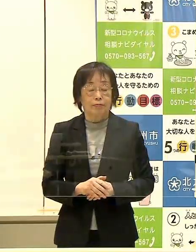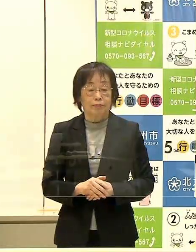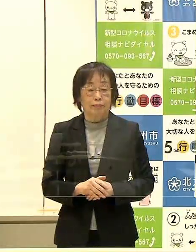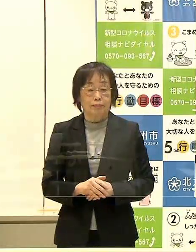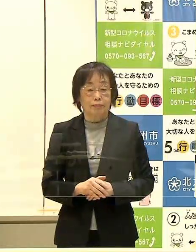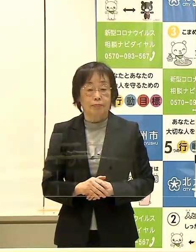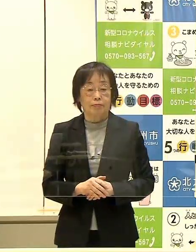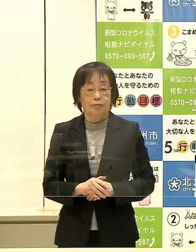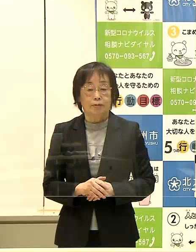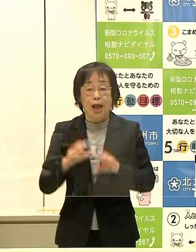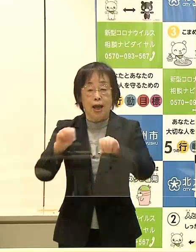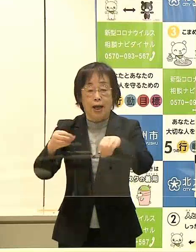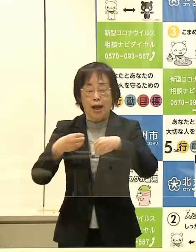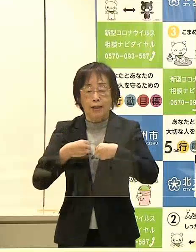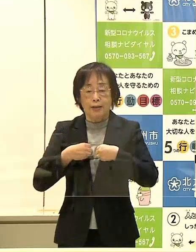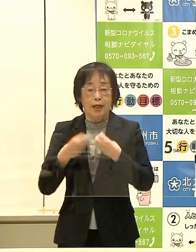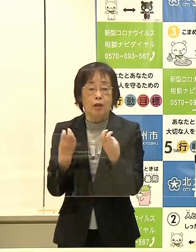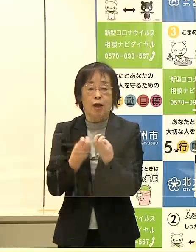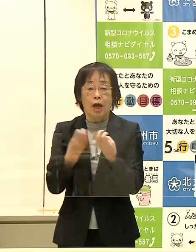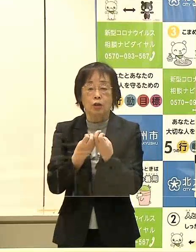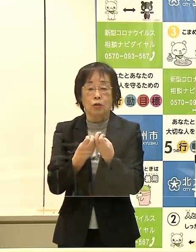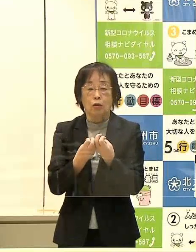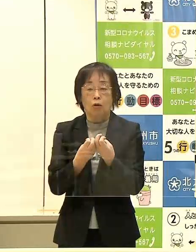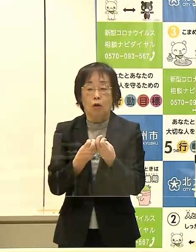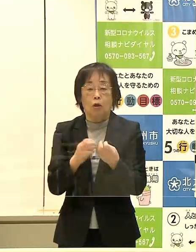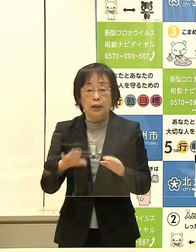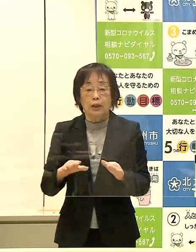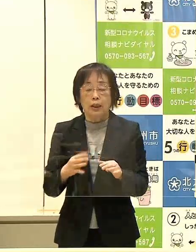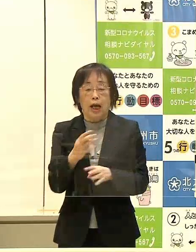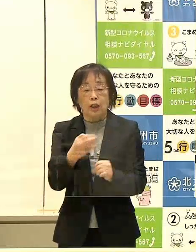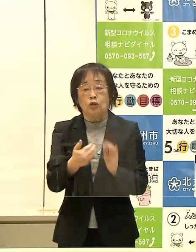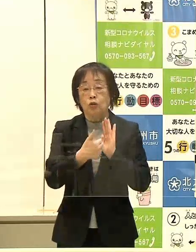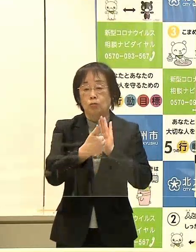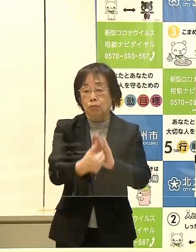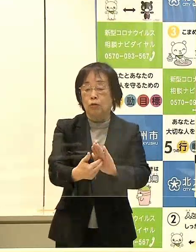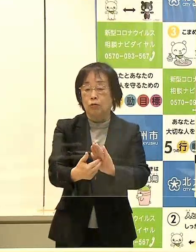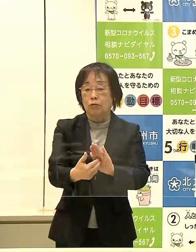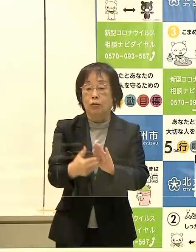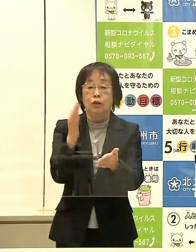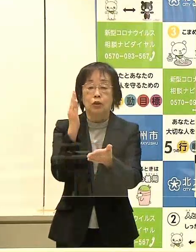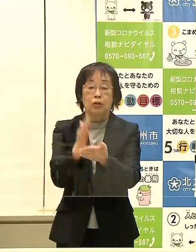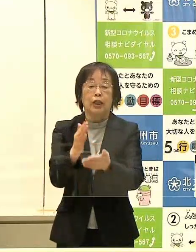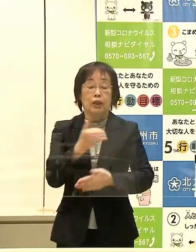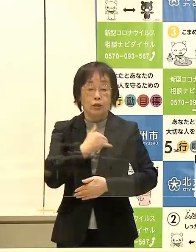食い止めないといけないなぁということを改めて立場